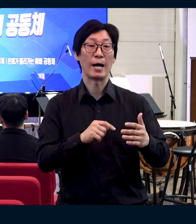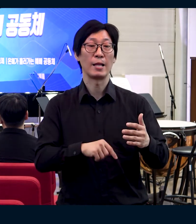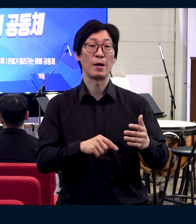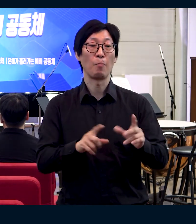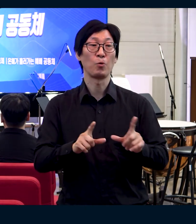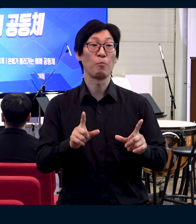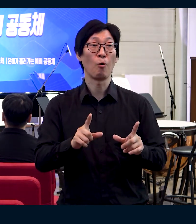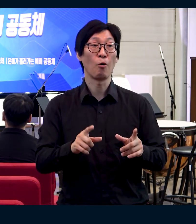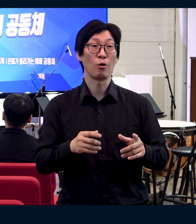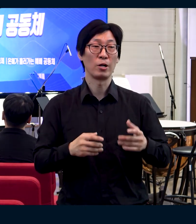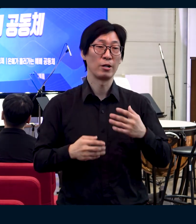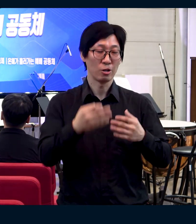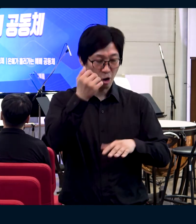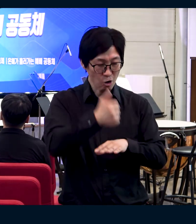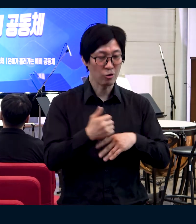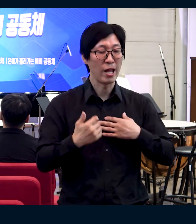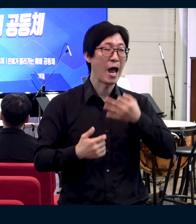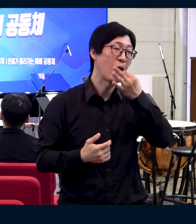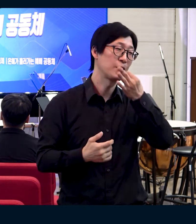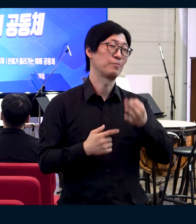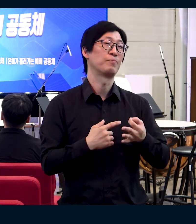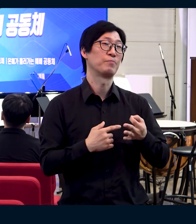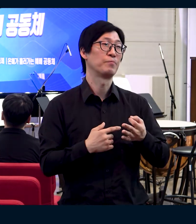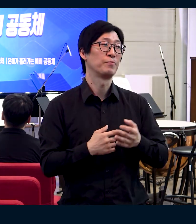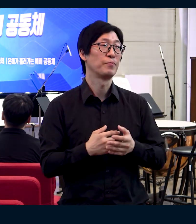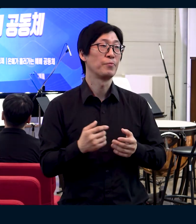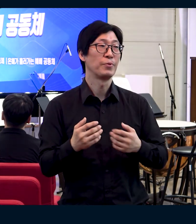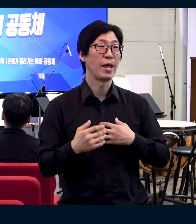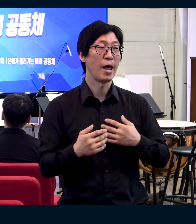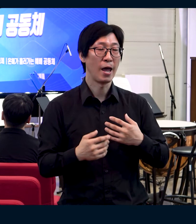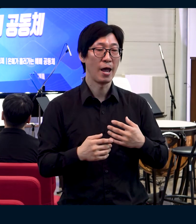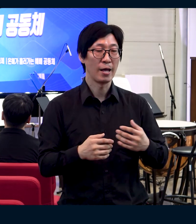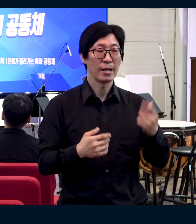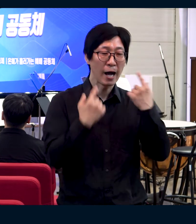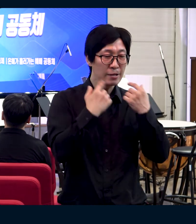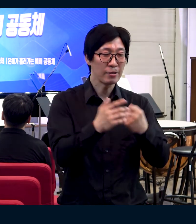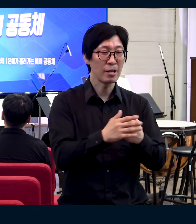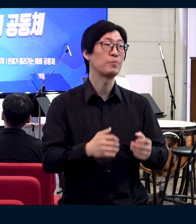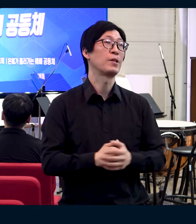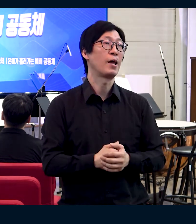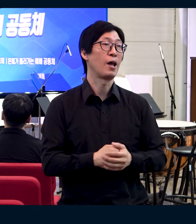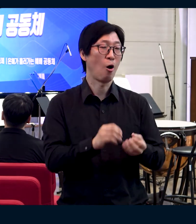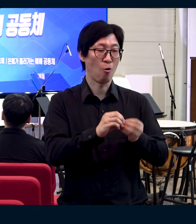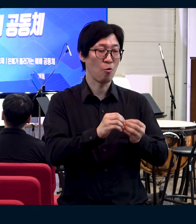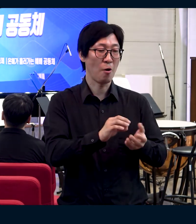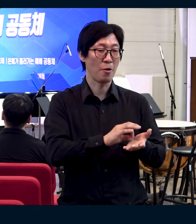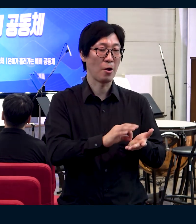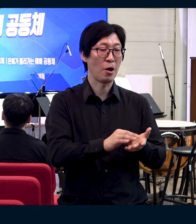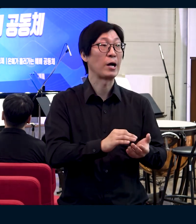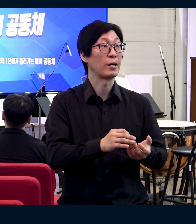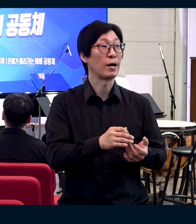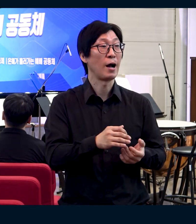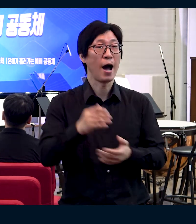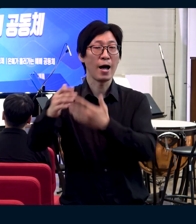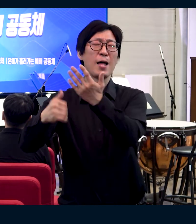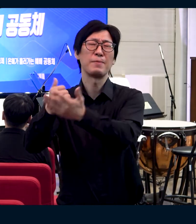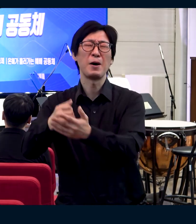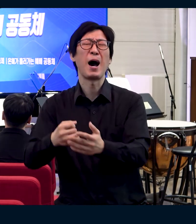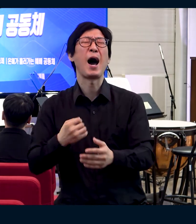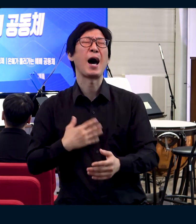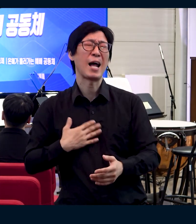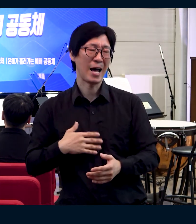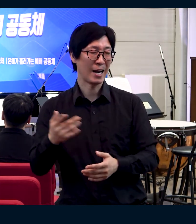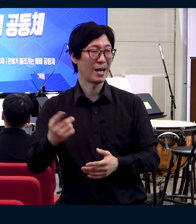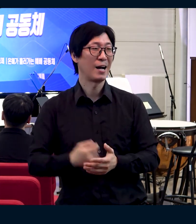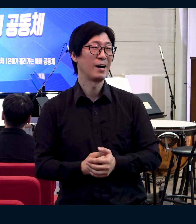뭐예요? 내 욕심 때문에 나 기분 나빠서 나 상처받아서 그래서 그렇게 소리 지르고 있다는 걸 다